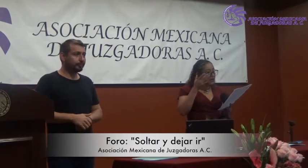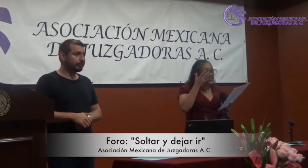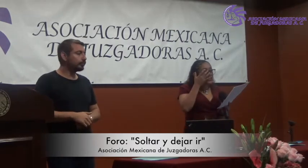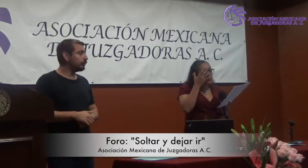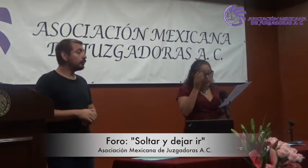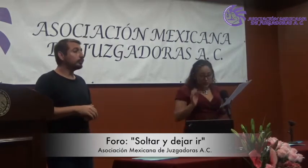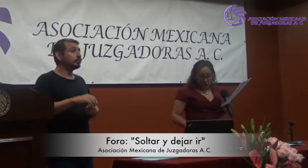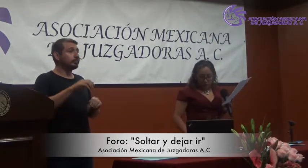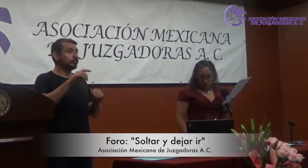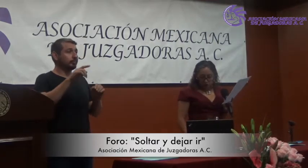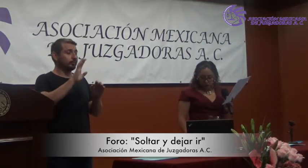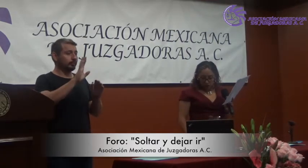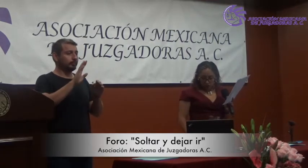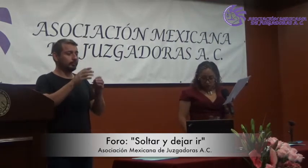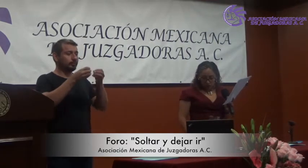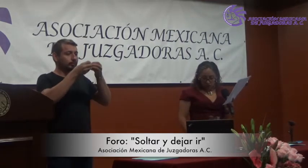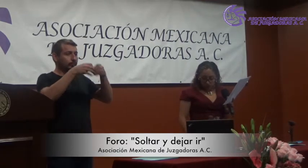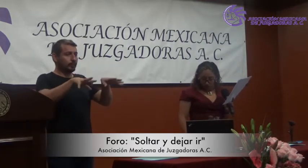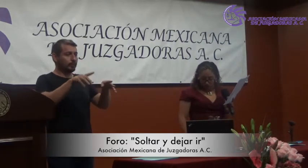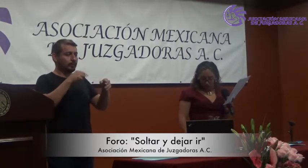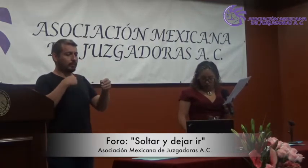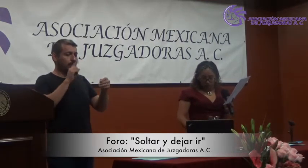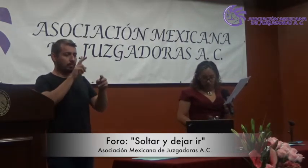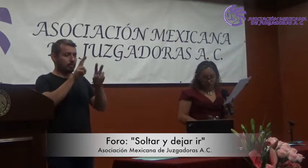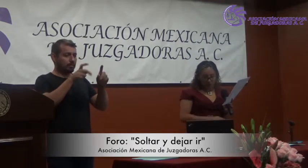Las pérdidas de principio